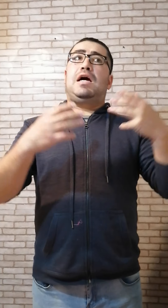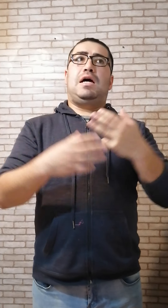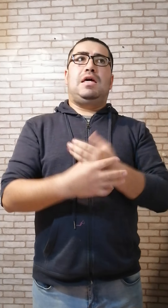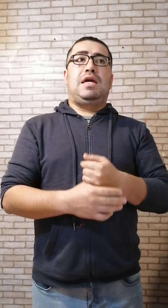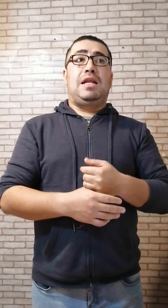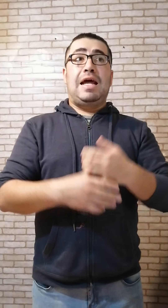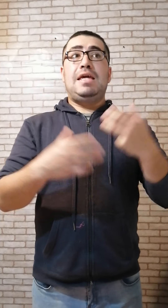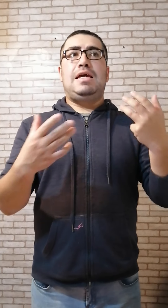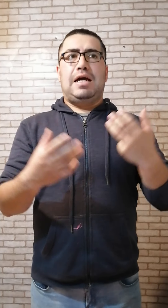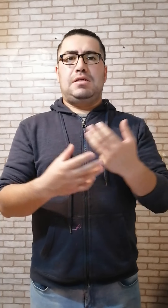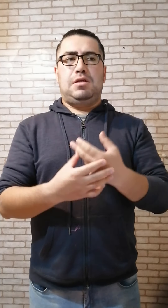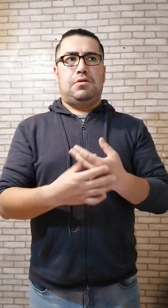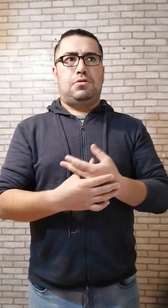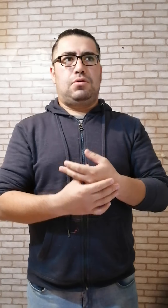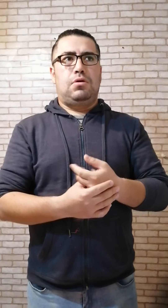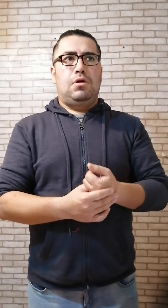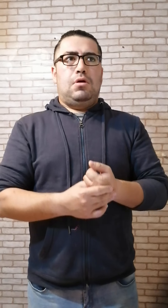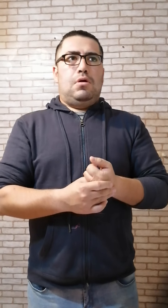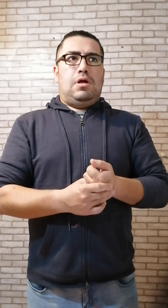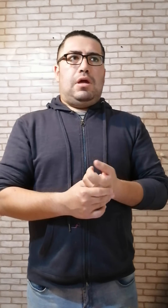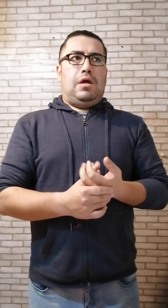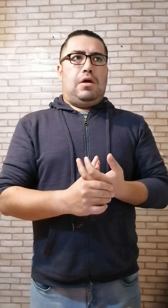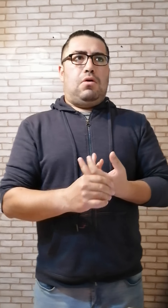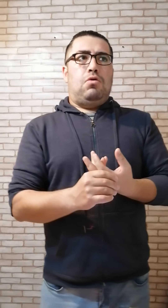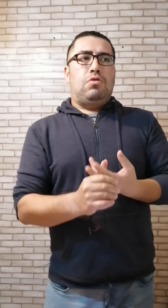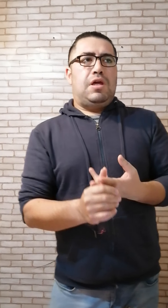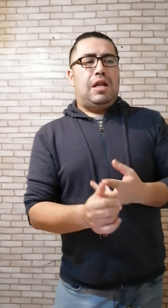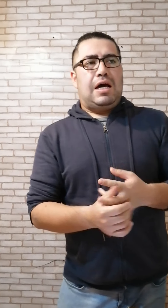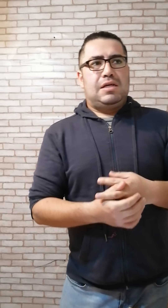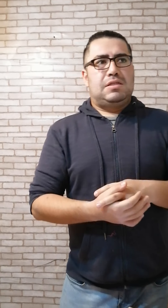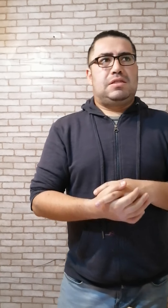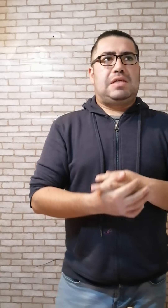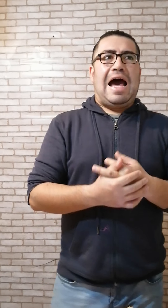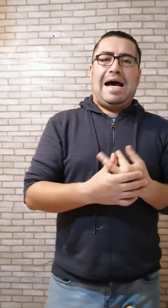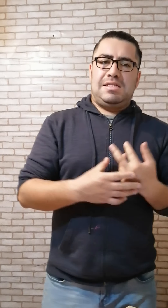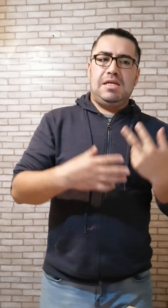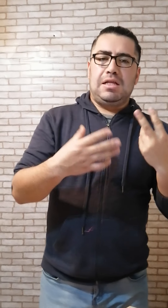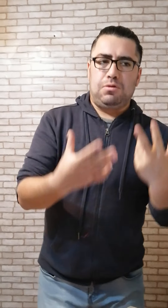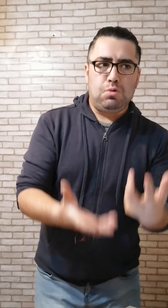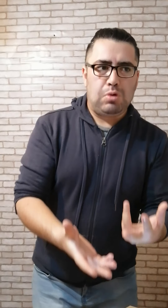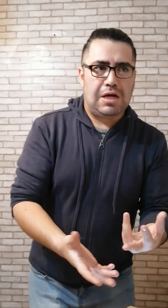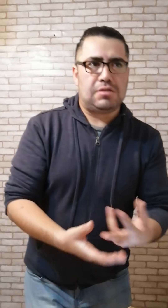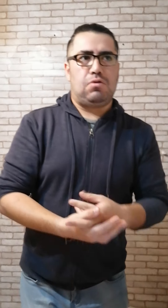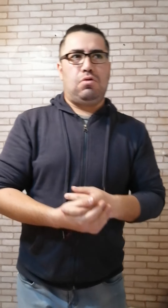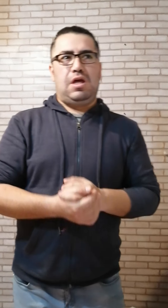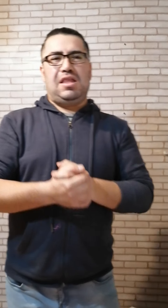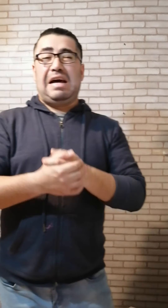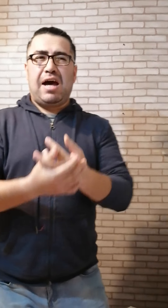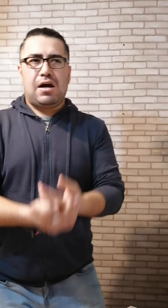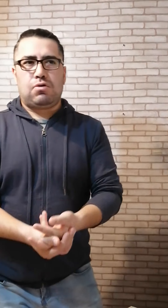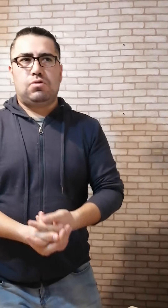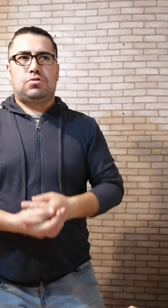en like a cierto o de las asignaturas o de trabajos